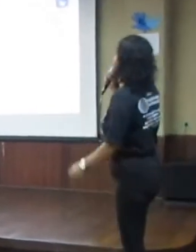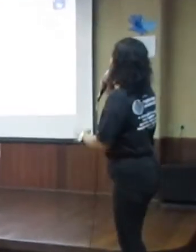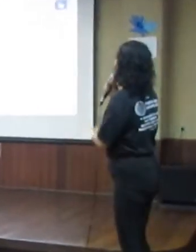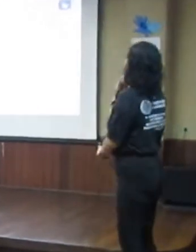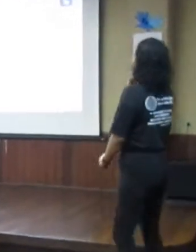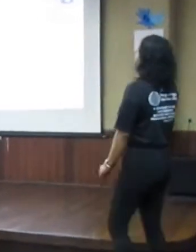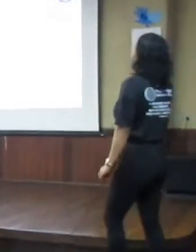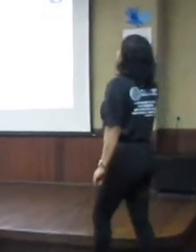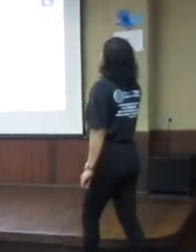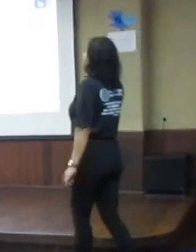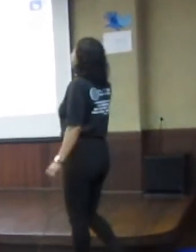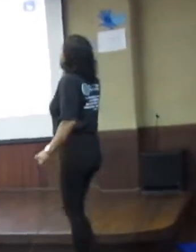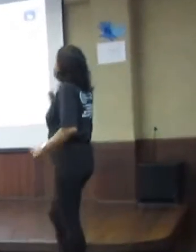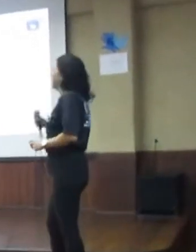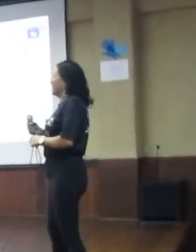notificações.